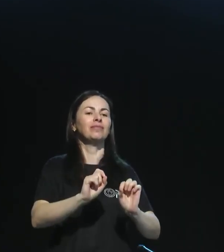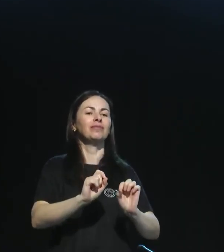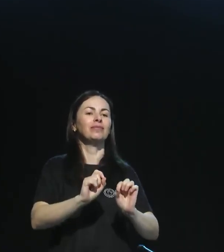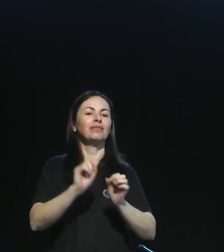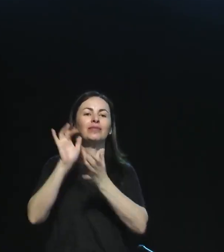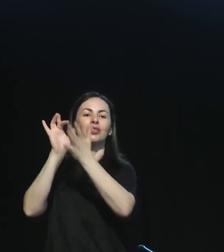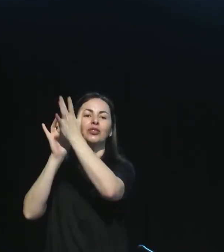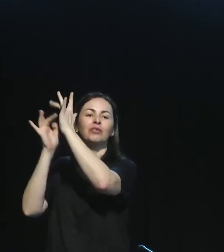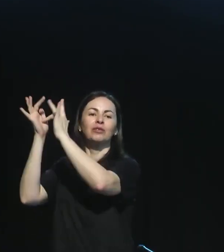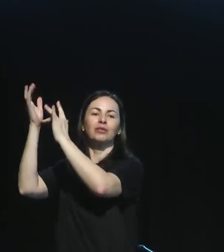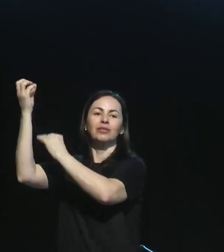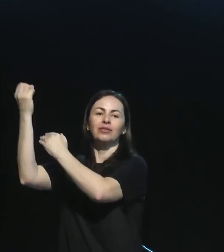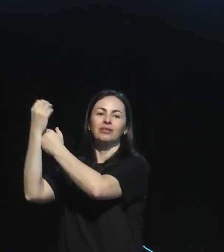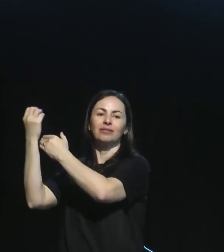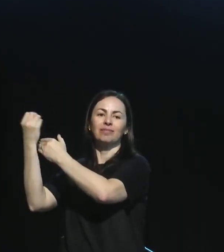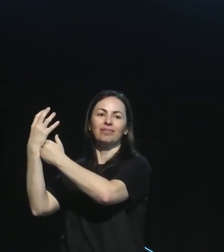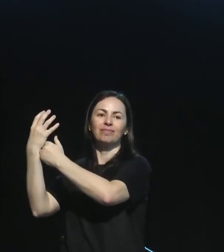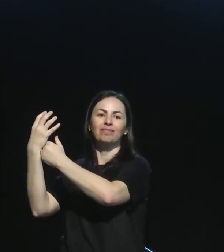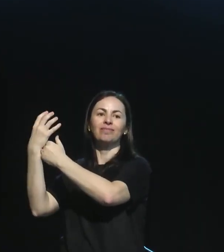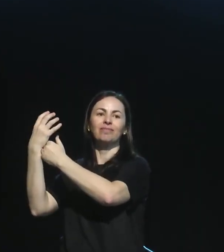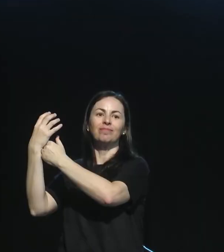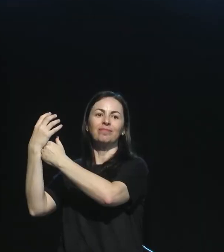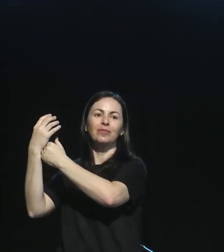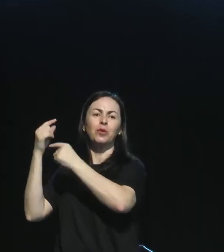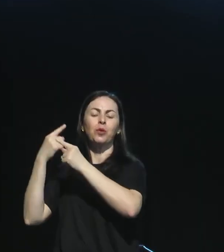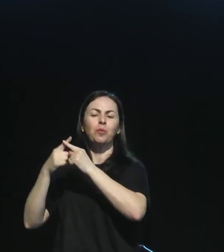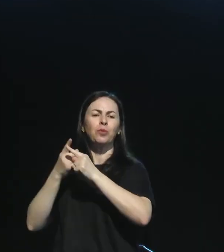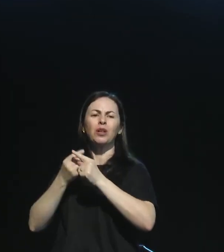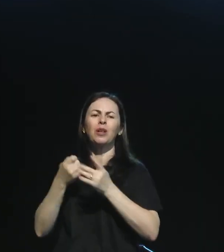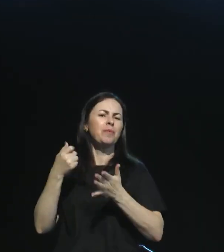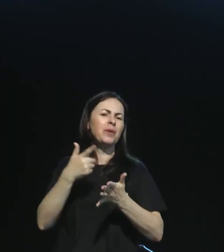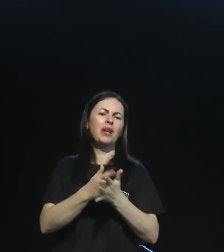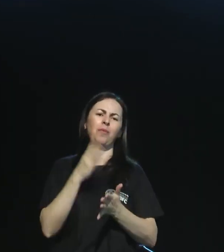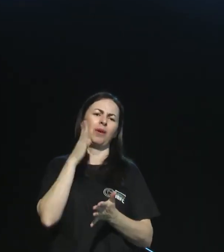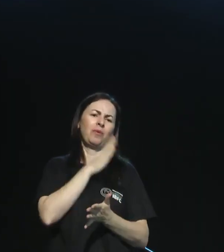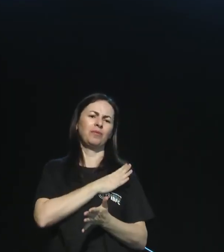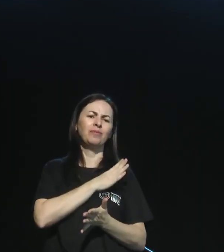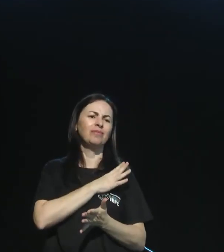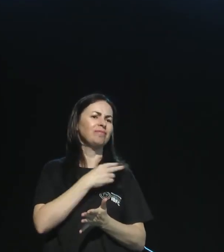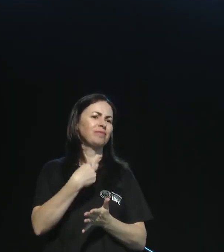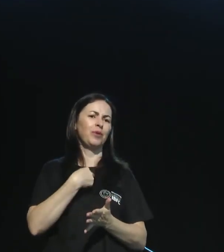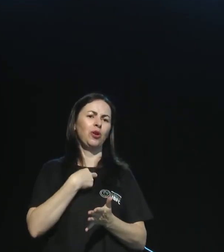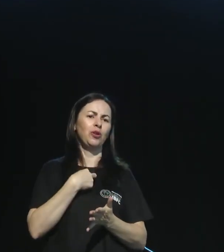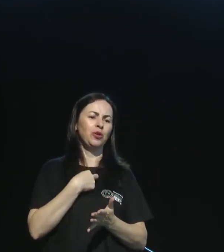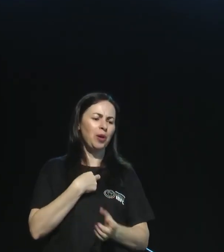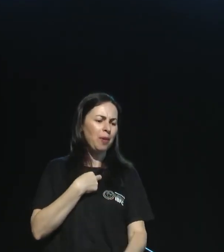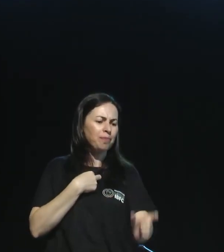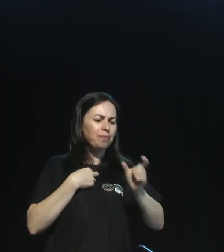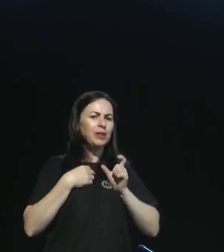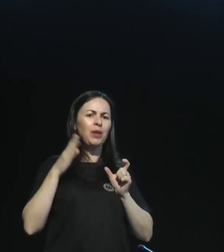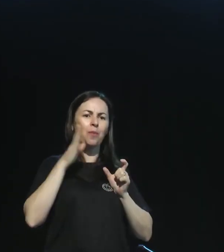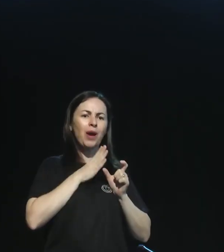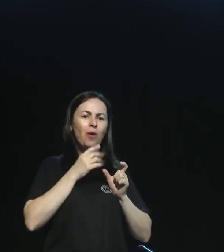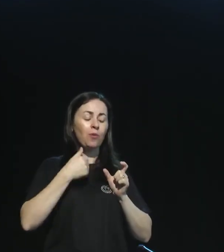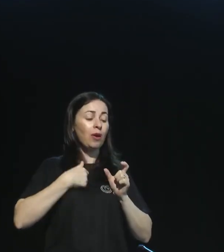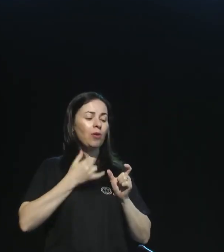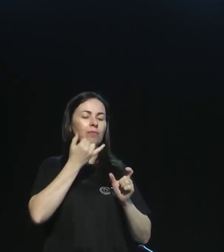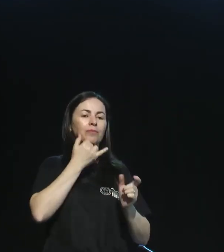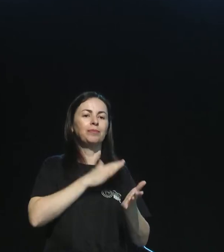nos ensinando a não pagar o mal com o mal, a perdoar.